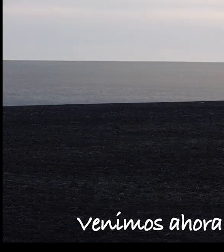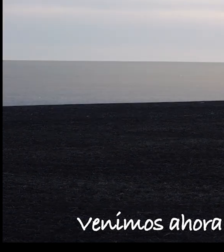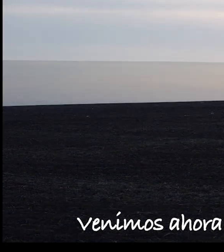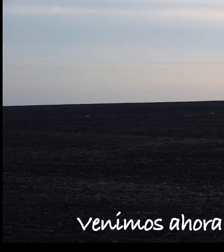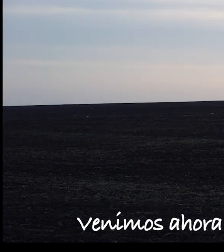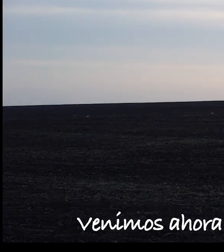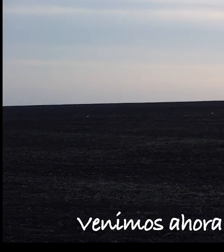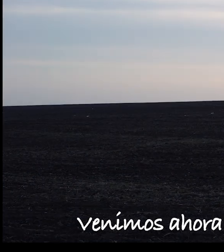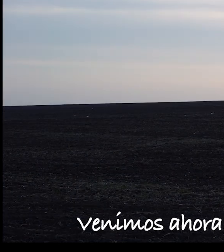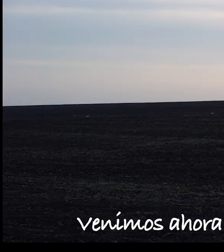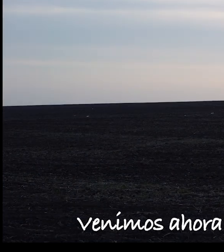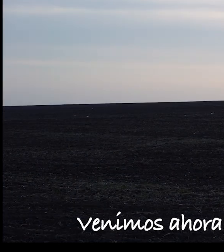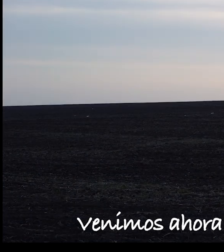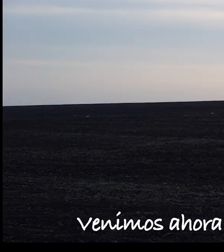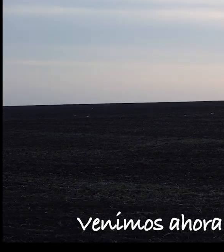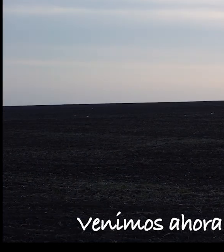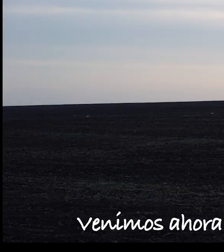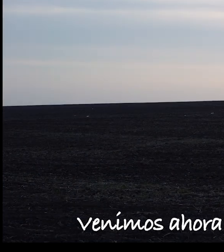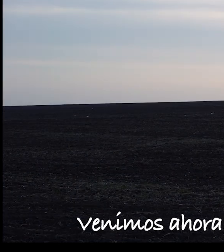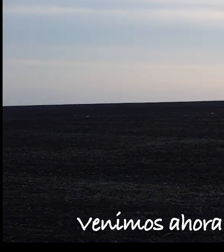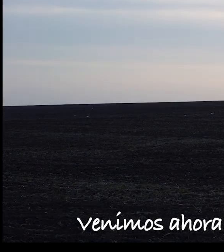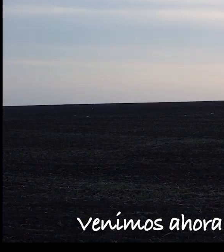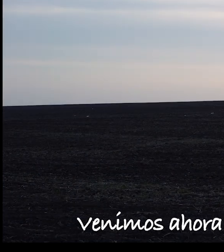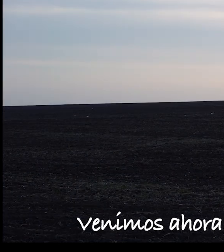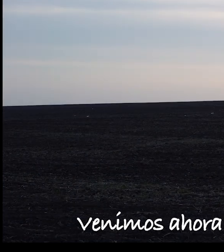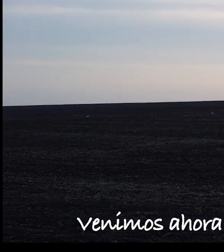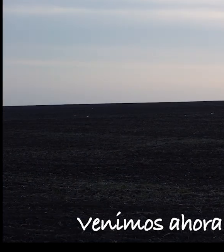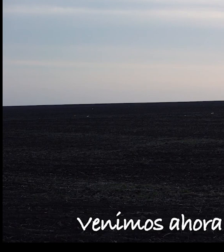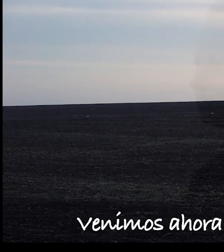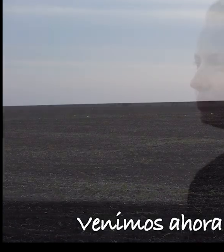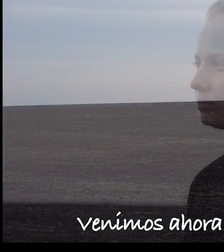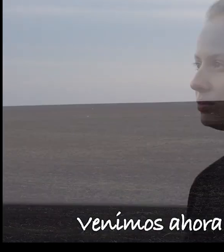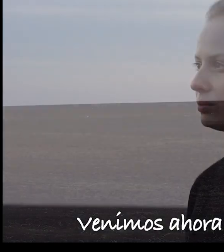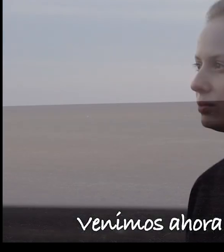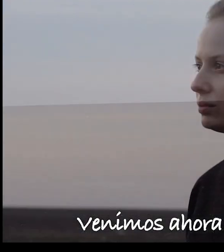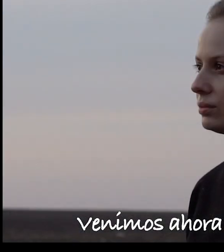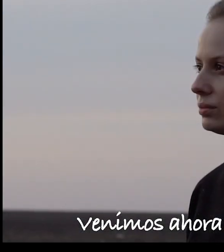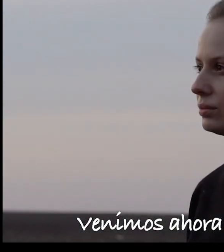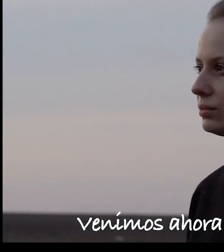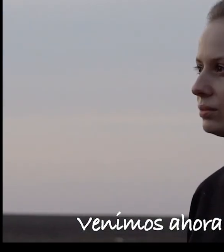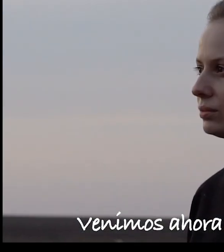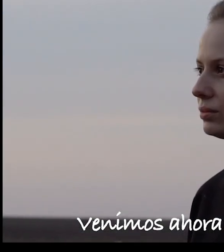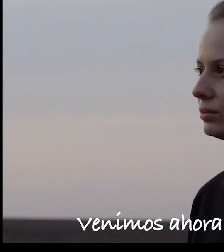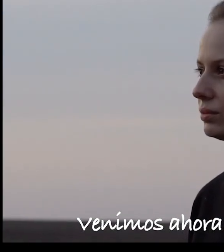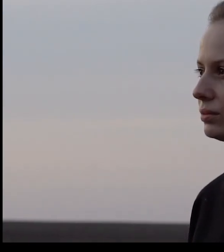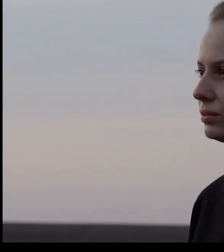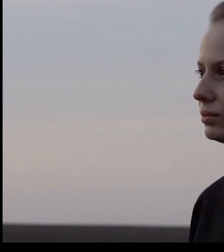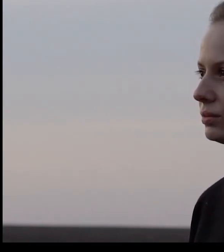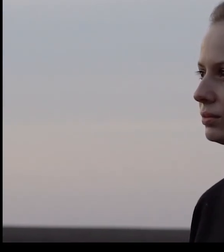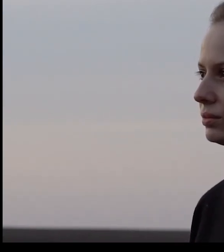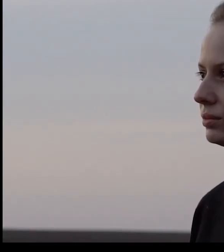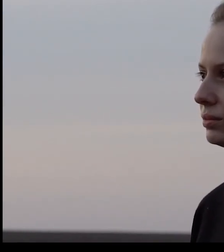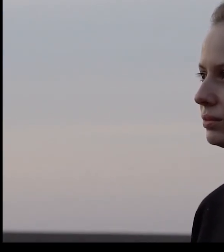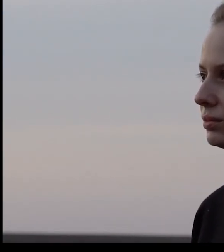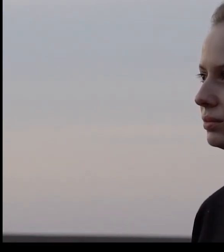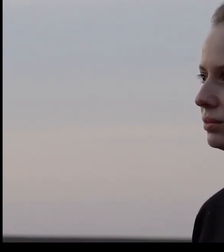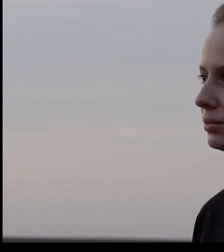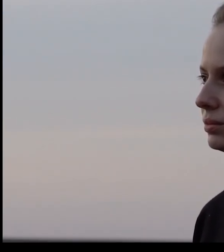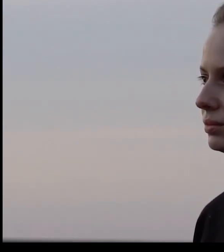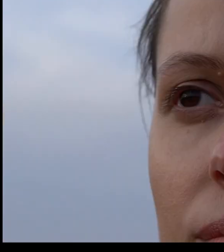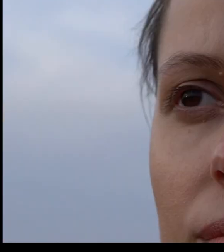y como limpio o esto